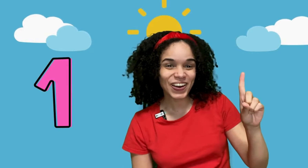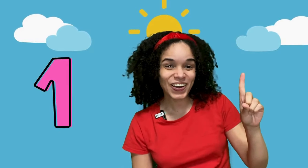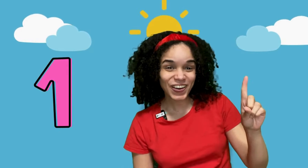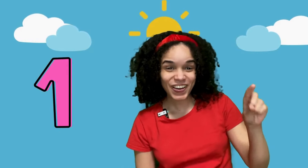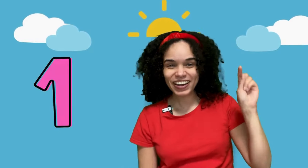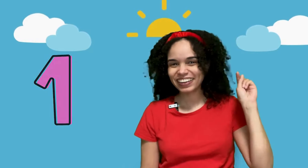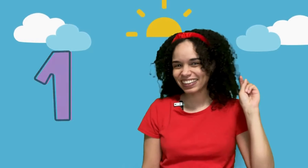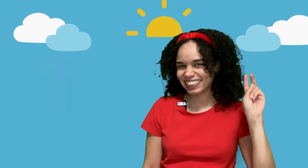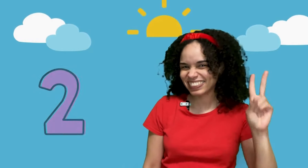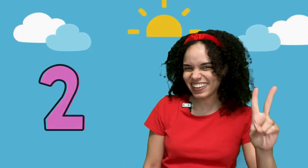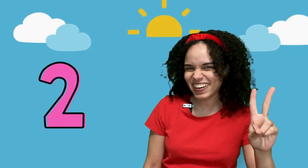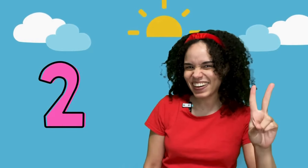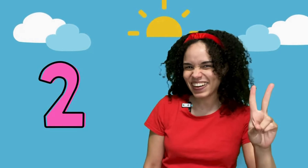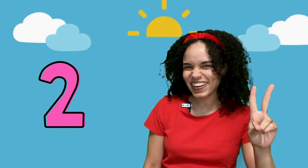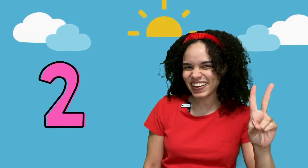uno dos